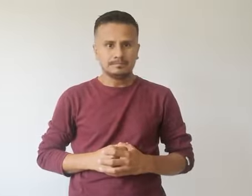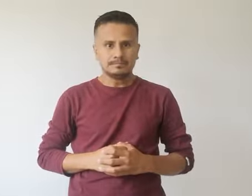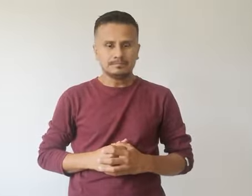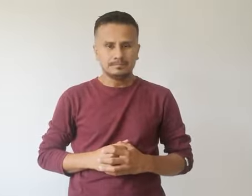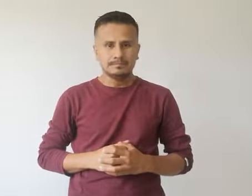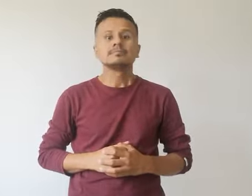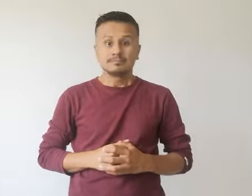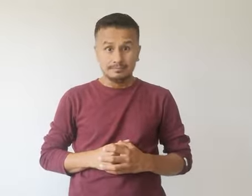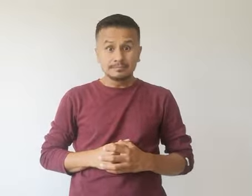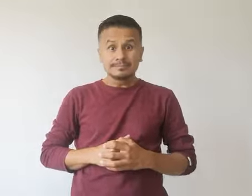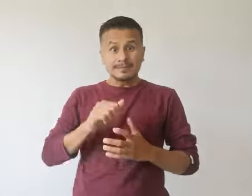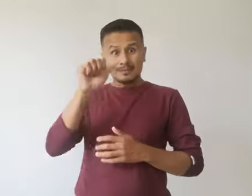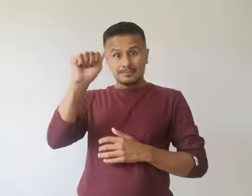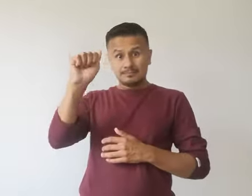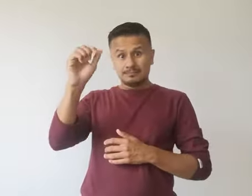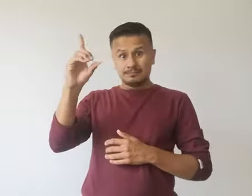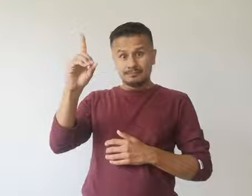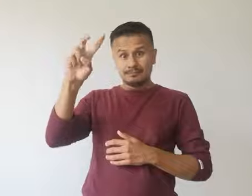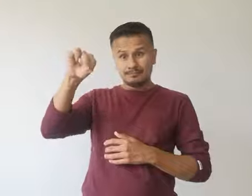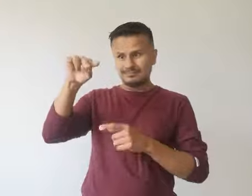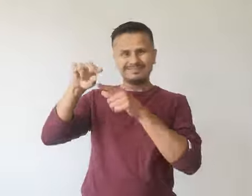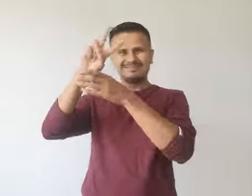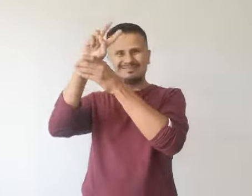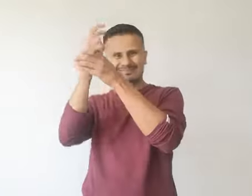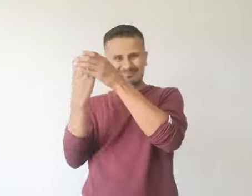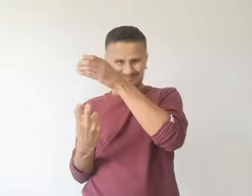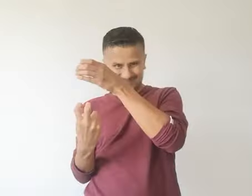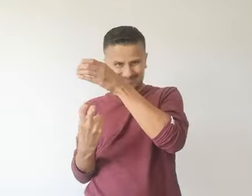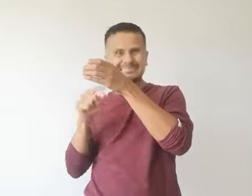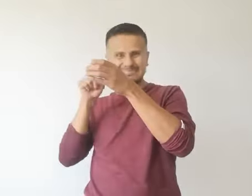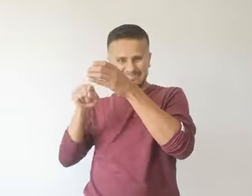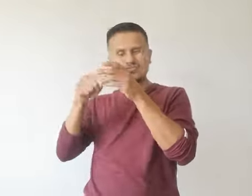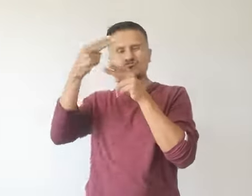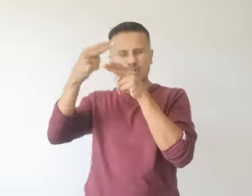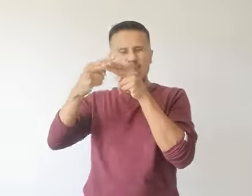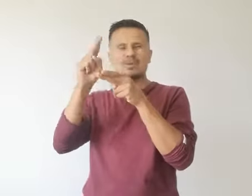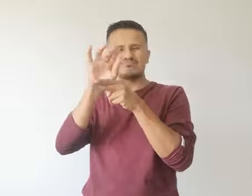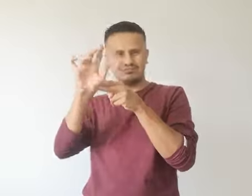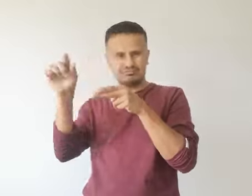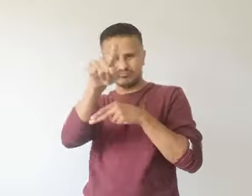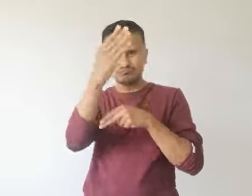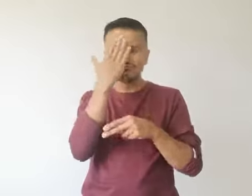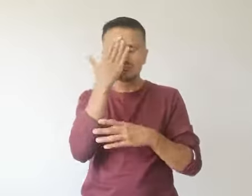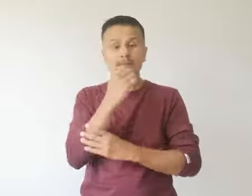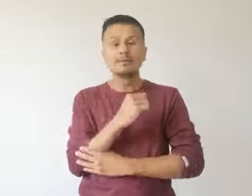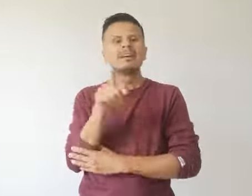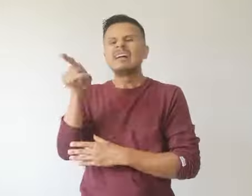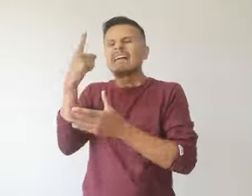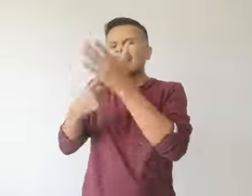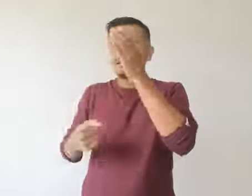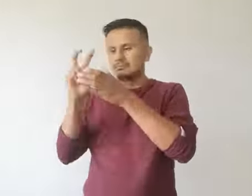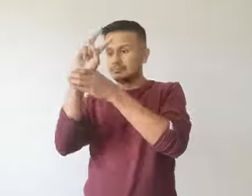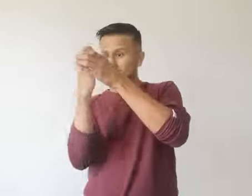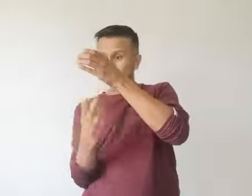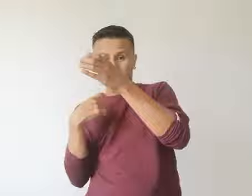ADN es la sigla del ácido desoxirrimonucleico. Constituye el material genético de los organismos. Es el componente químico